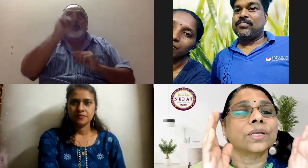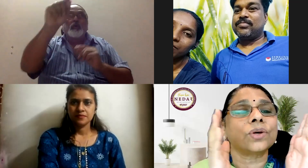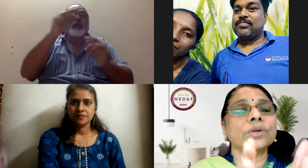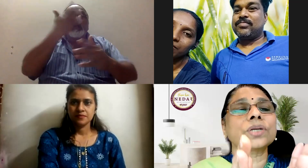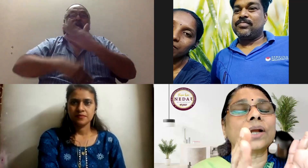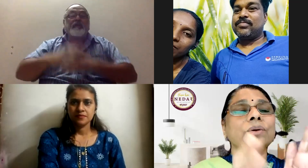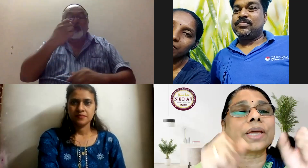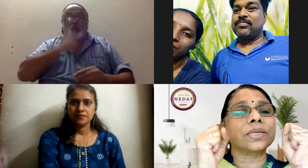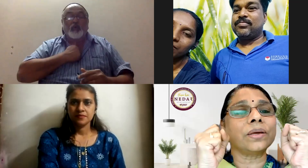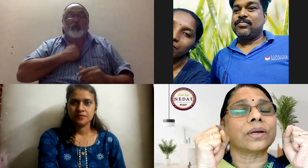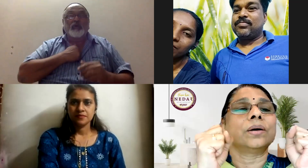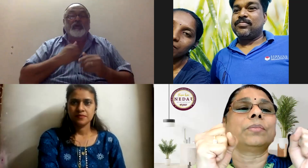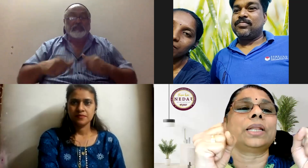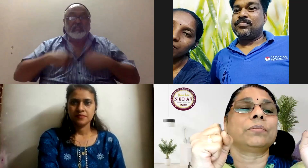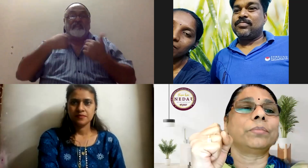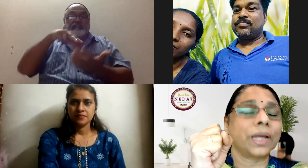लिए स्वरोजगार को कैसे